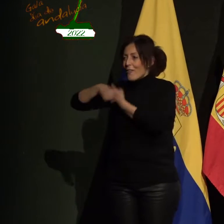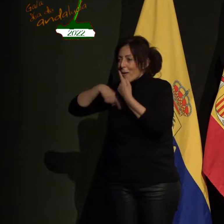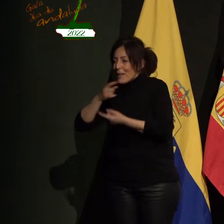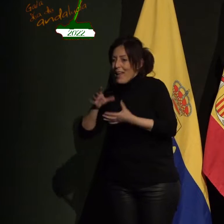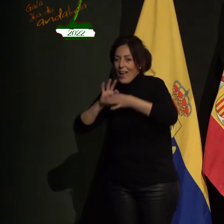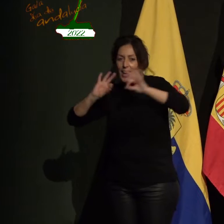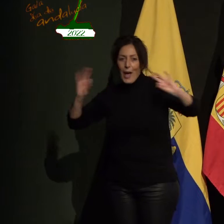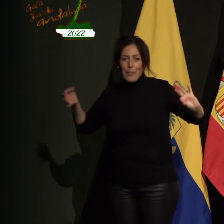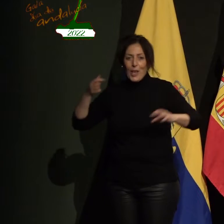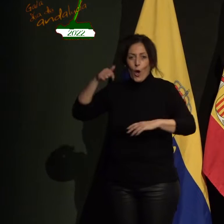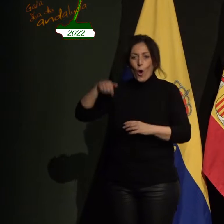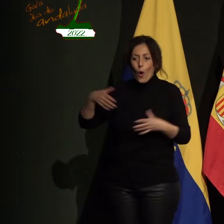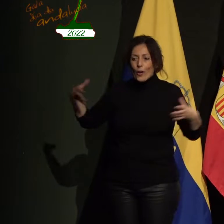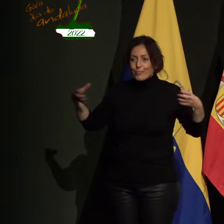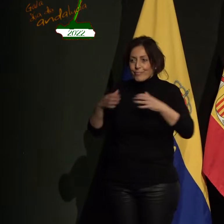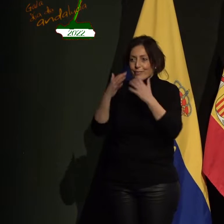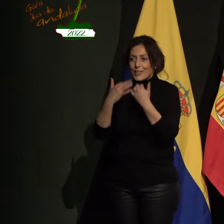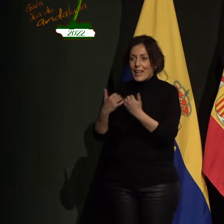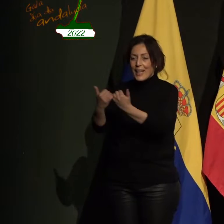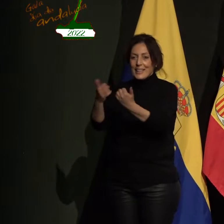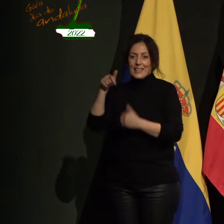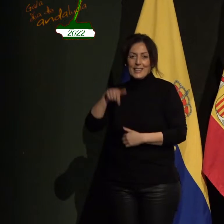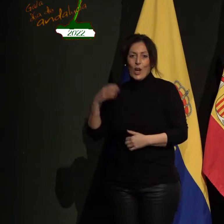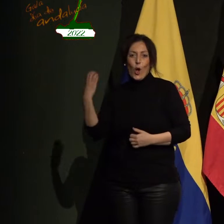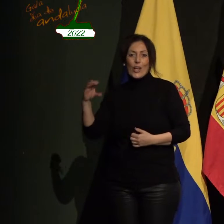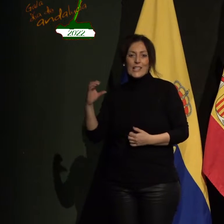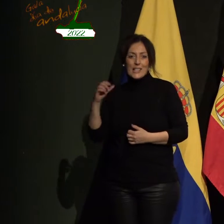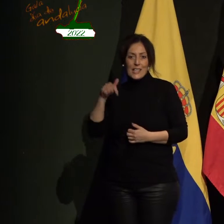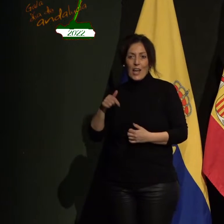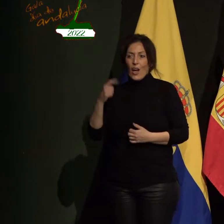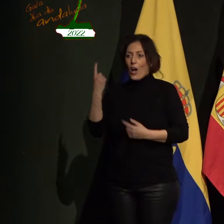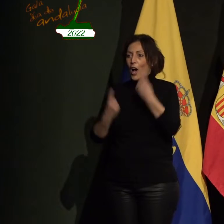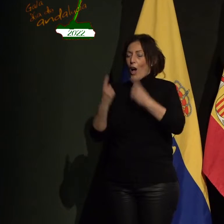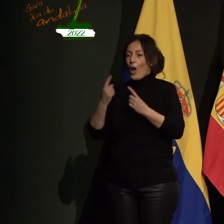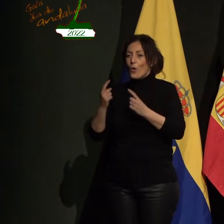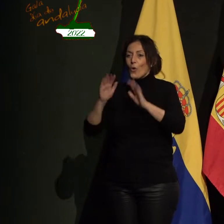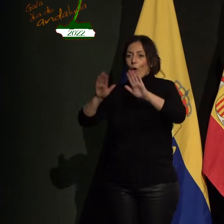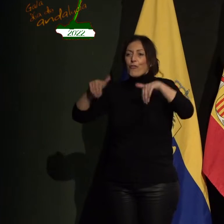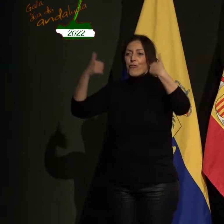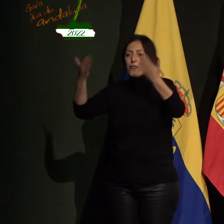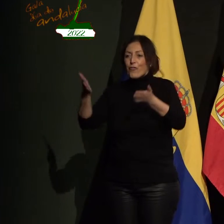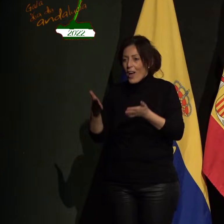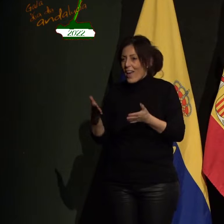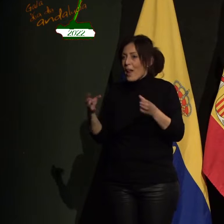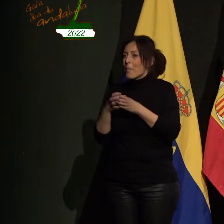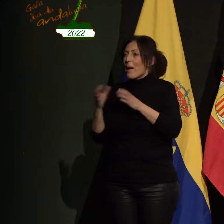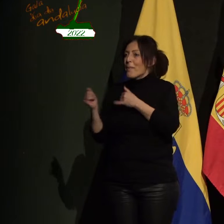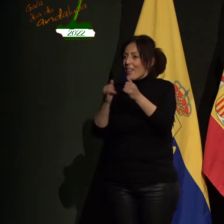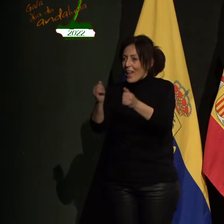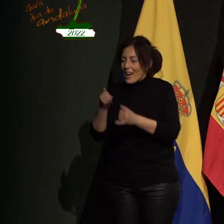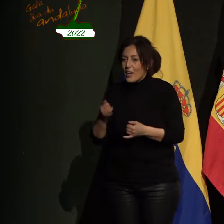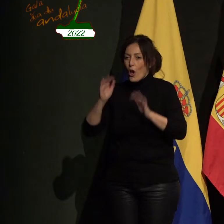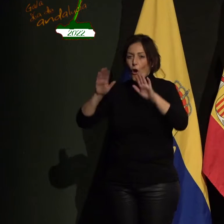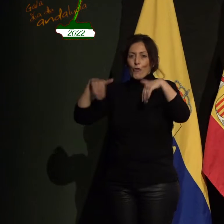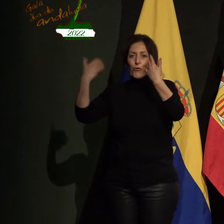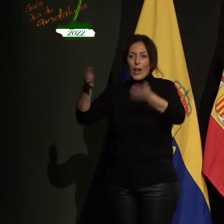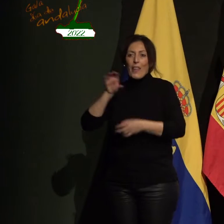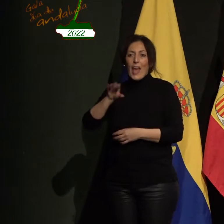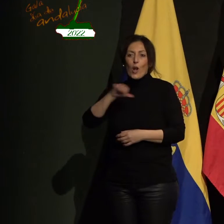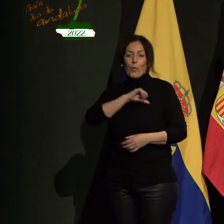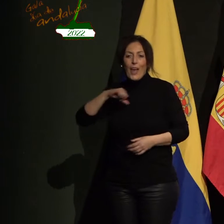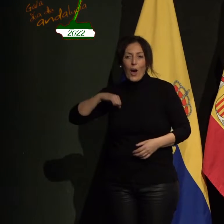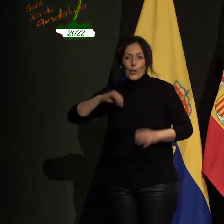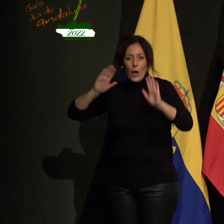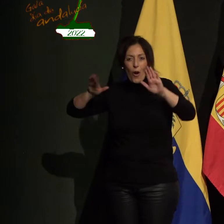amigos estemos hoy aquí en el Teatro Coliseo. Muchos de ustedes han llegado de fuera de Palma del Río e incluso de fuera de nuestra comunidad